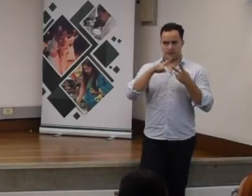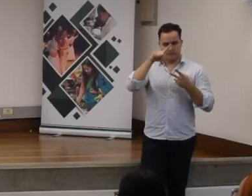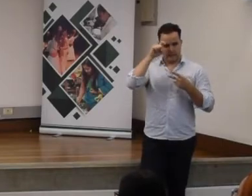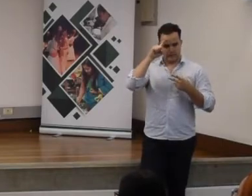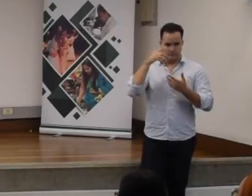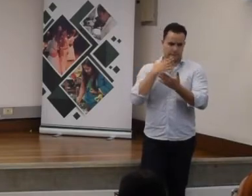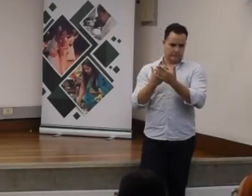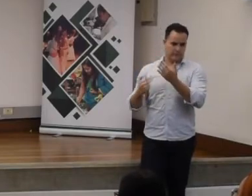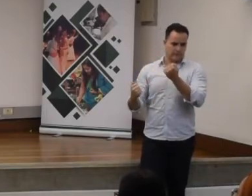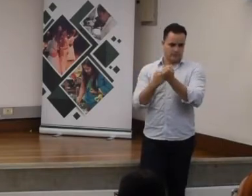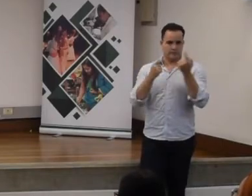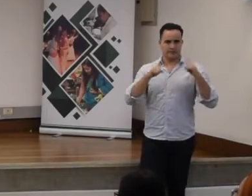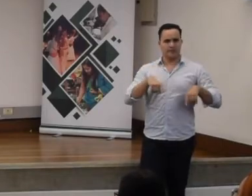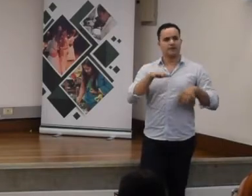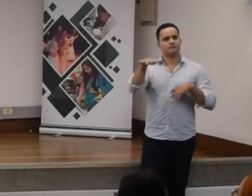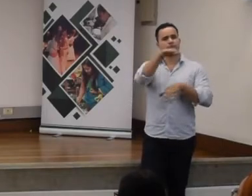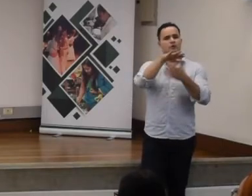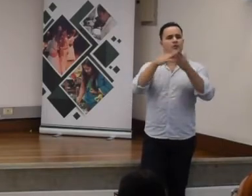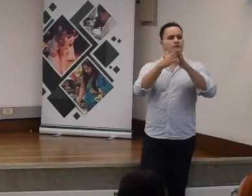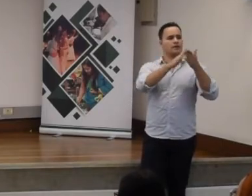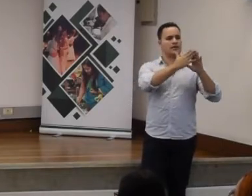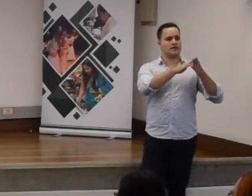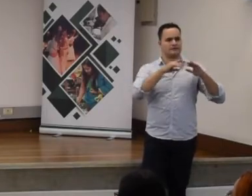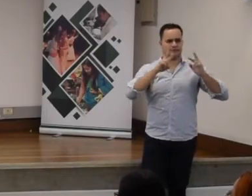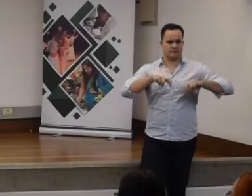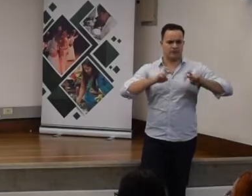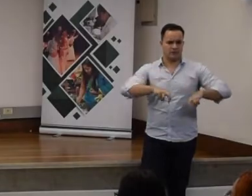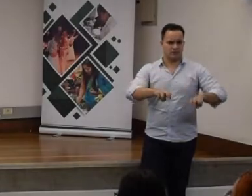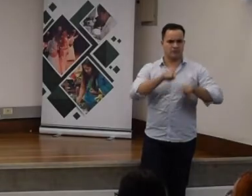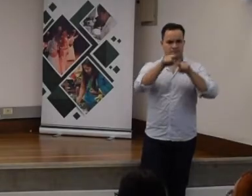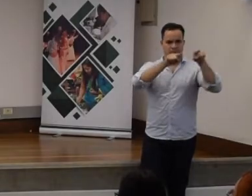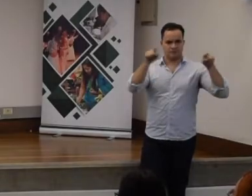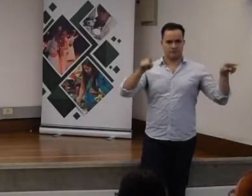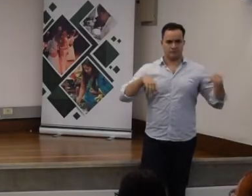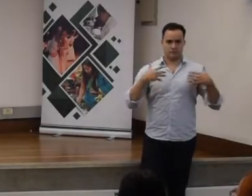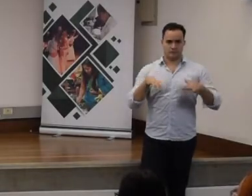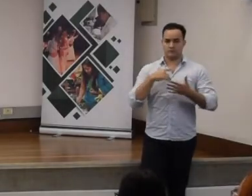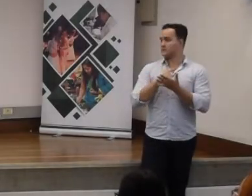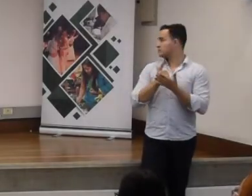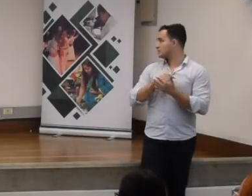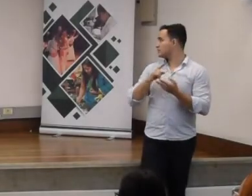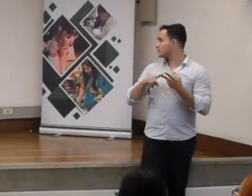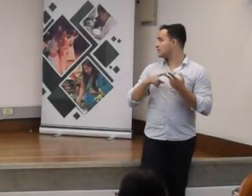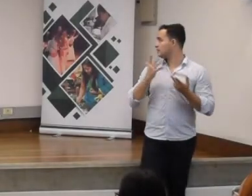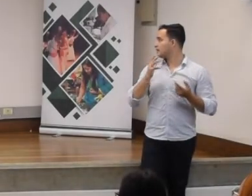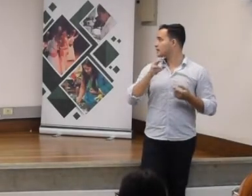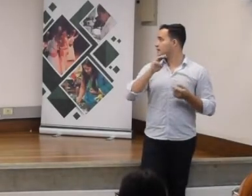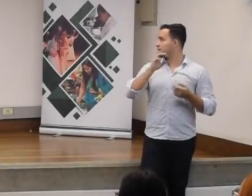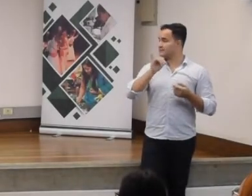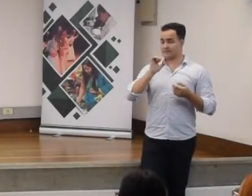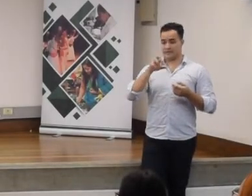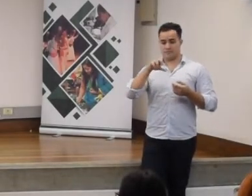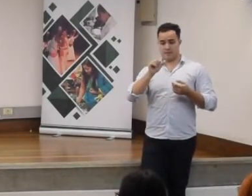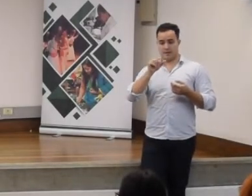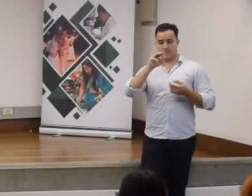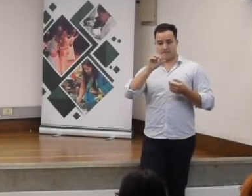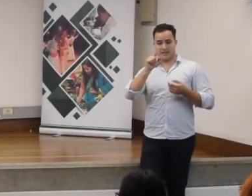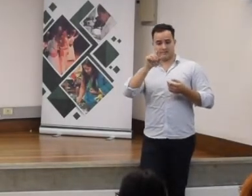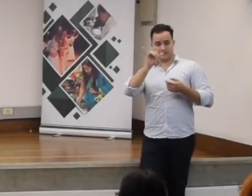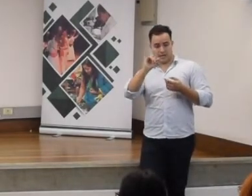los investigadores de las comunidades, que han hecho 2 libros, uno sobre Yepamazá y otro sobre Núnica, para el aprendizaje de